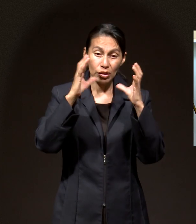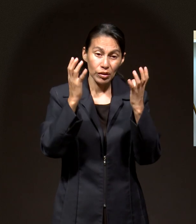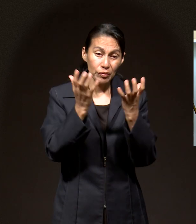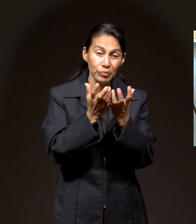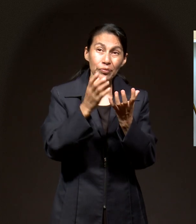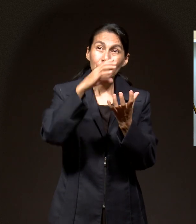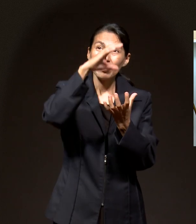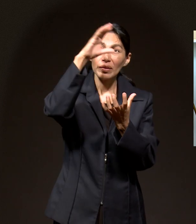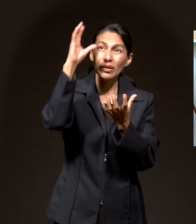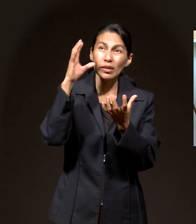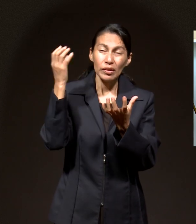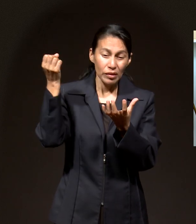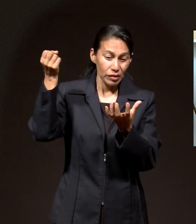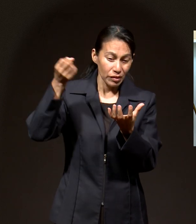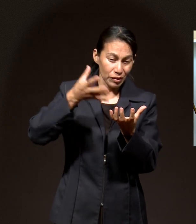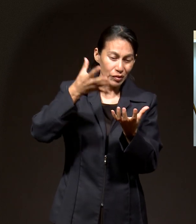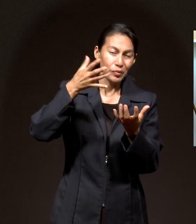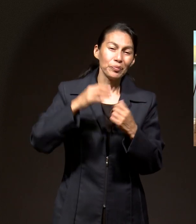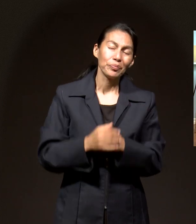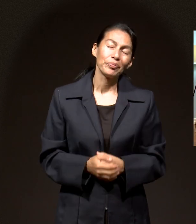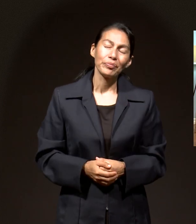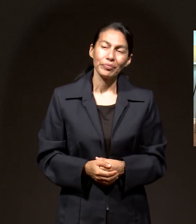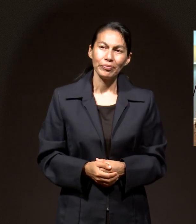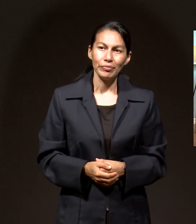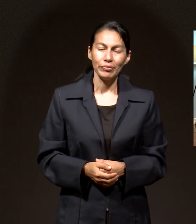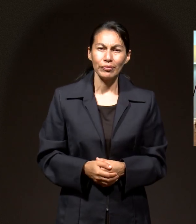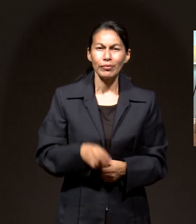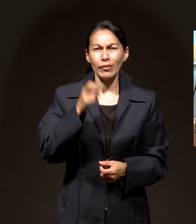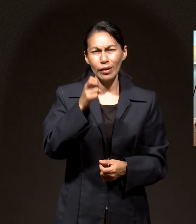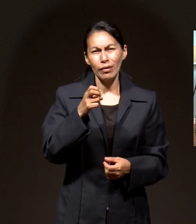Creador del cielo y de la tierra.